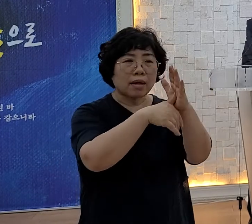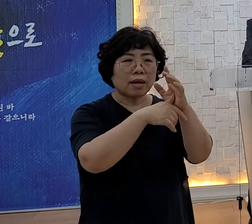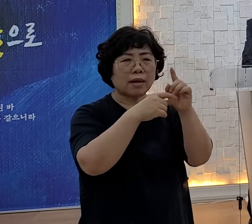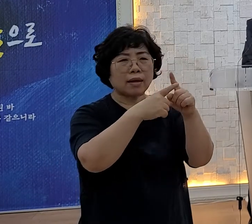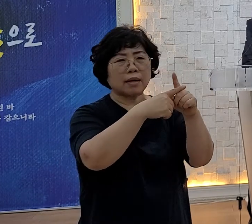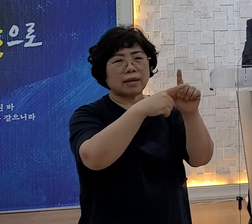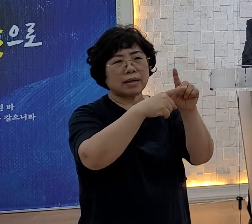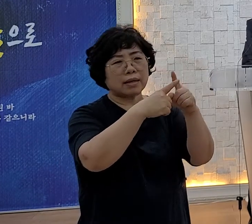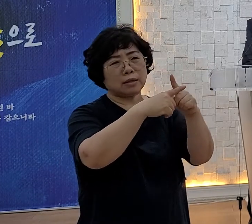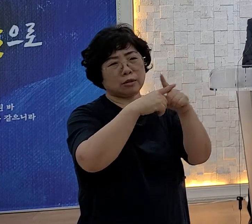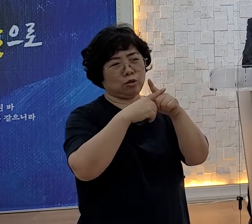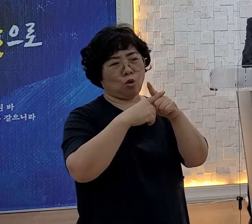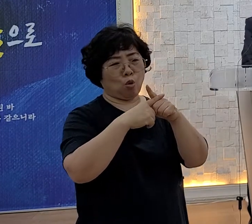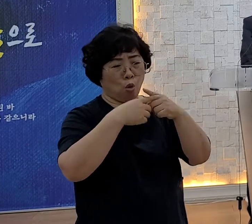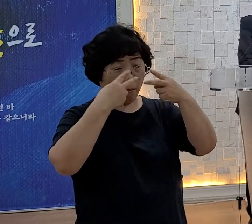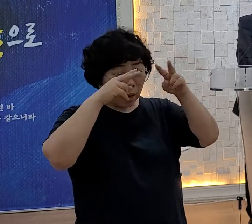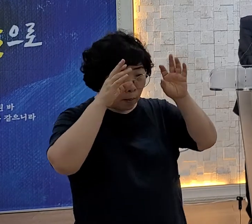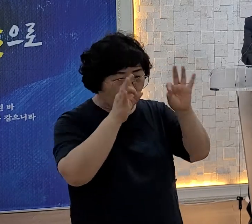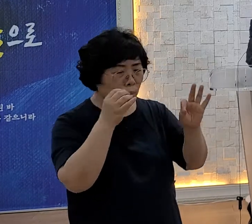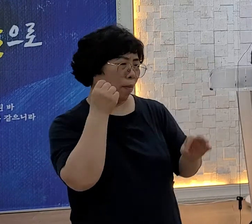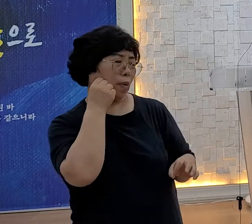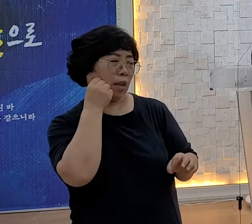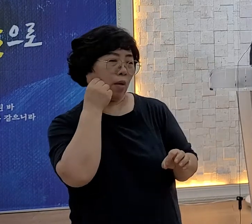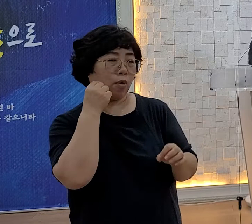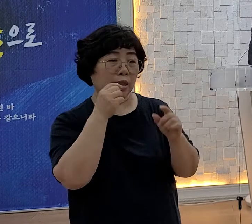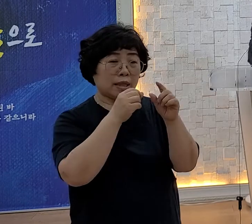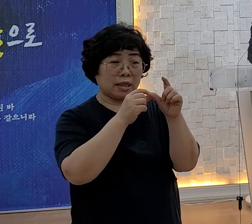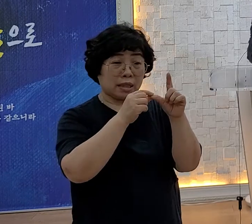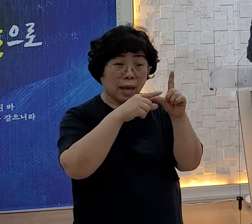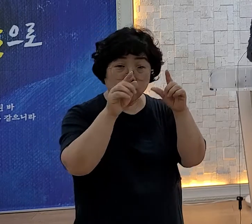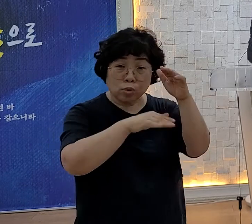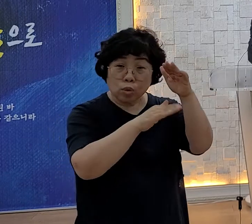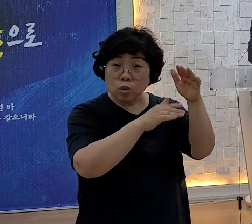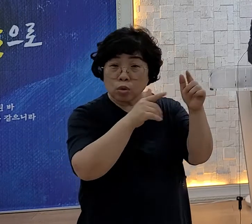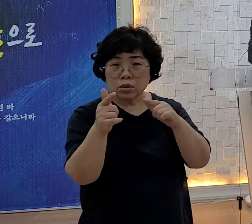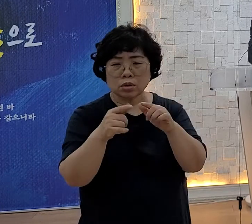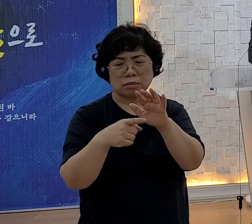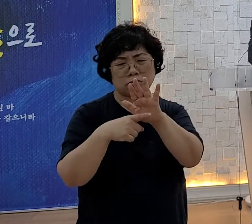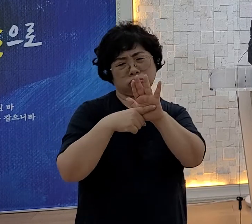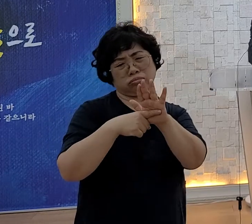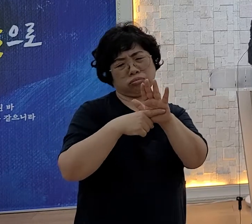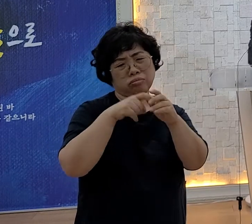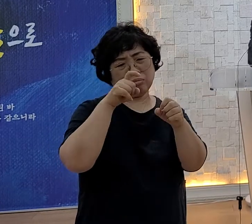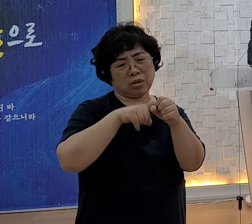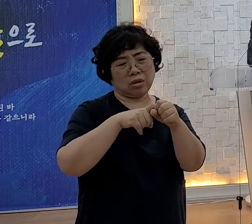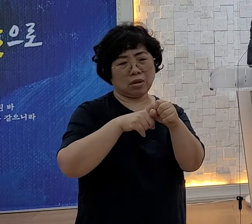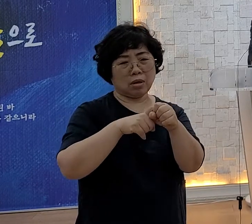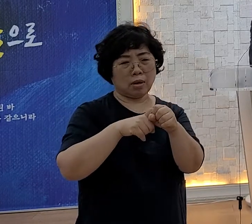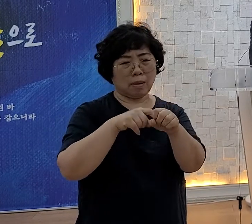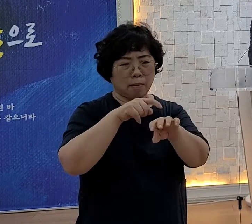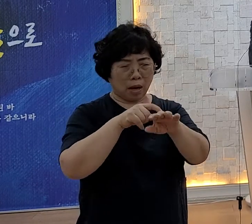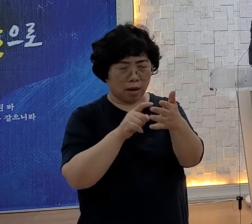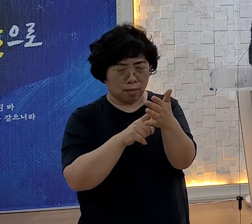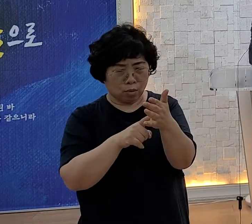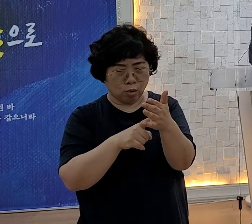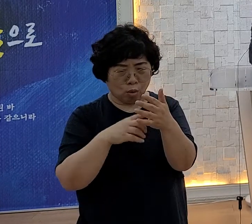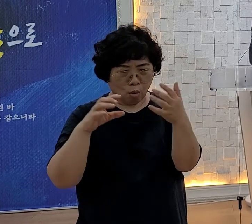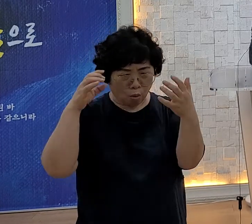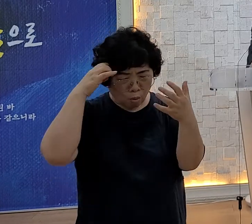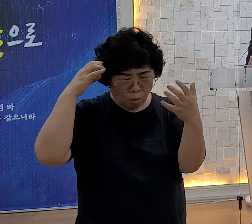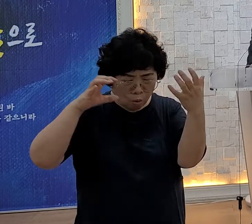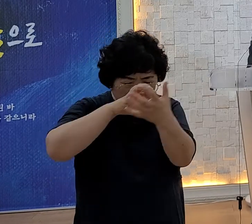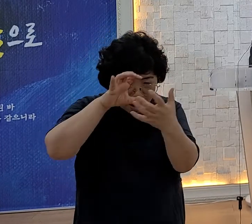긍정적으로 바라보지는 못하고 대부분의 성도들이 부정적인 생각으로 이 환란에 대하여 대하고